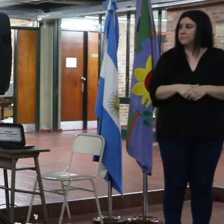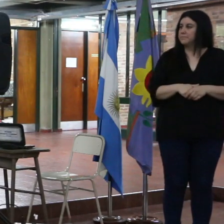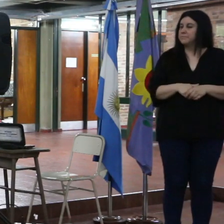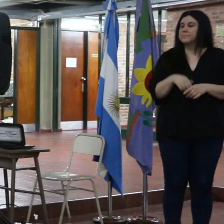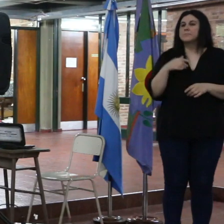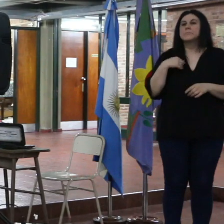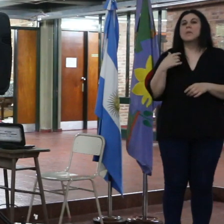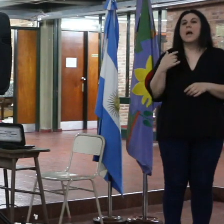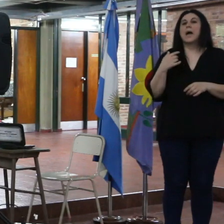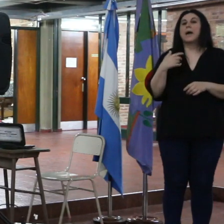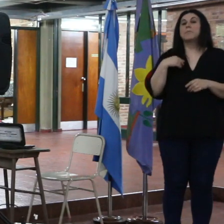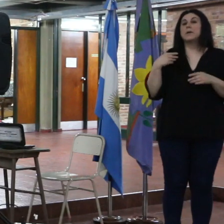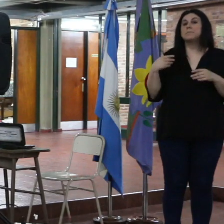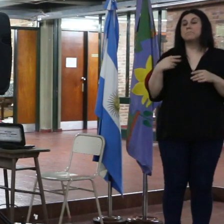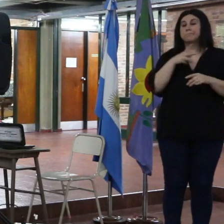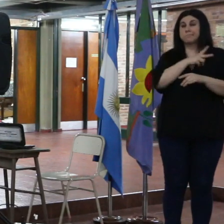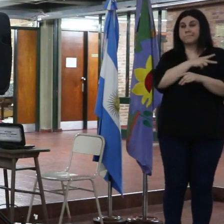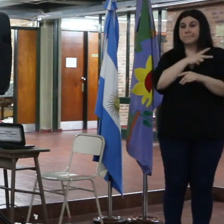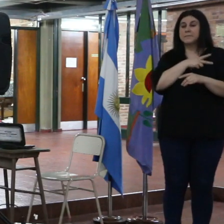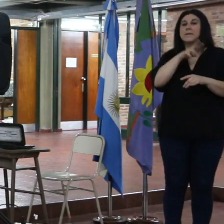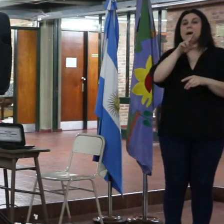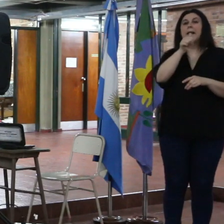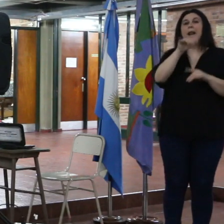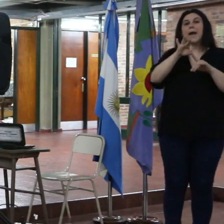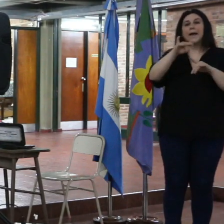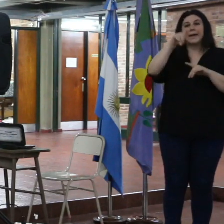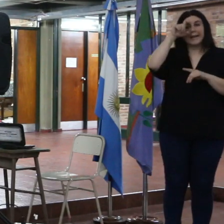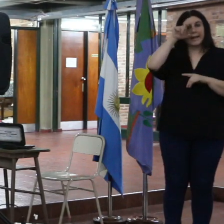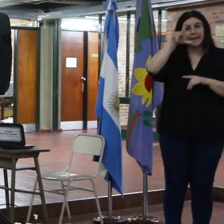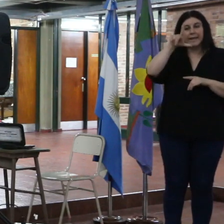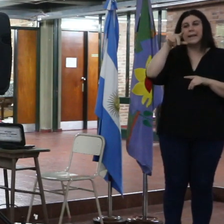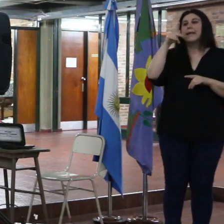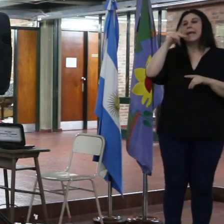A la jefa de la Región 8, profesora Raquel Heredia.